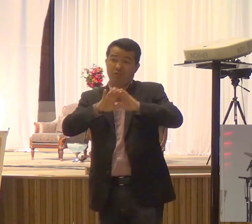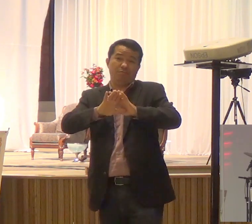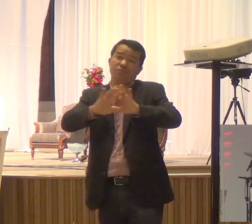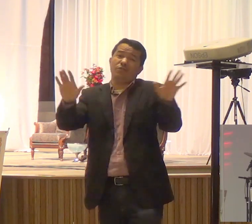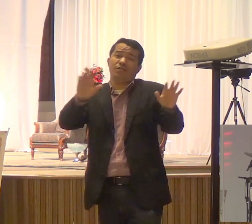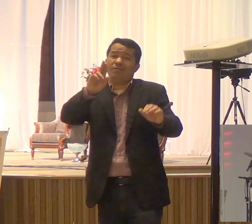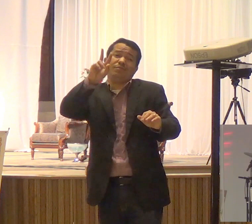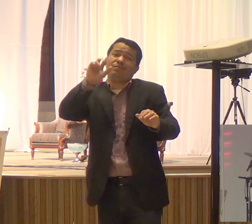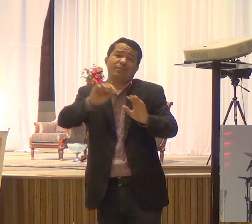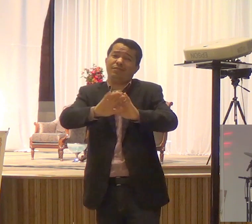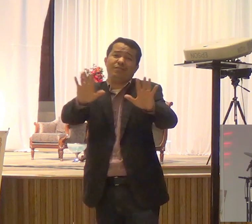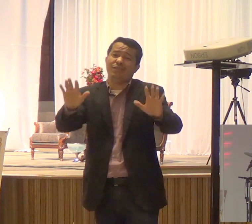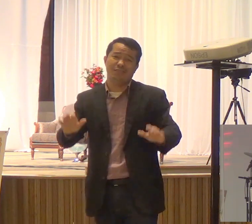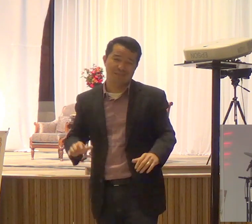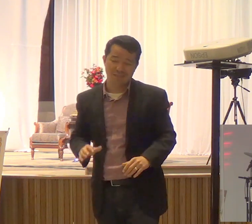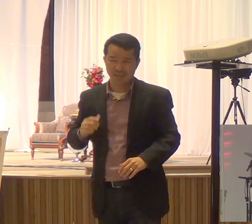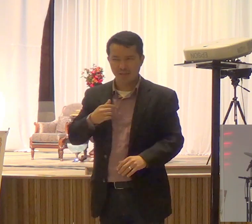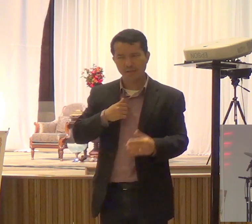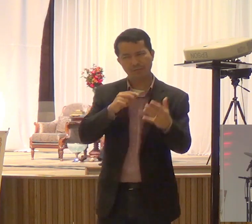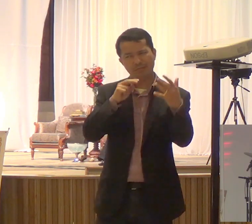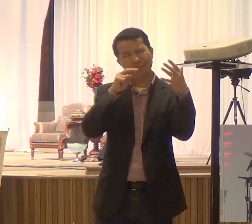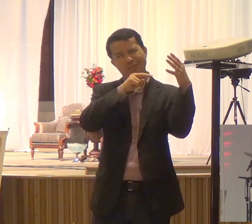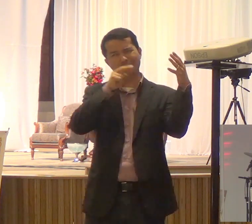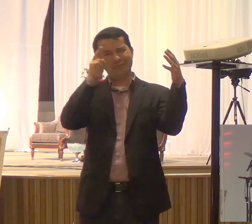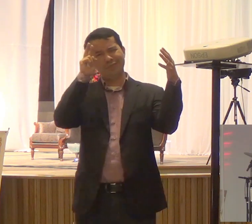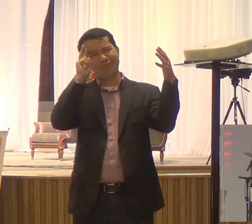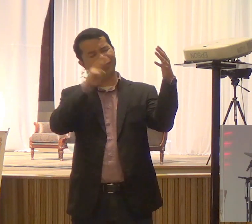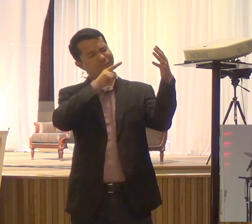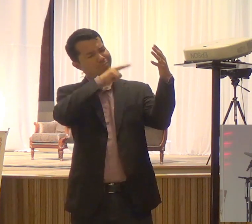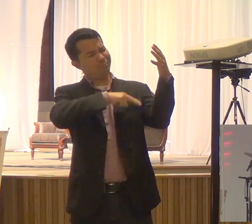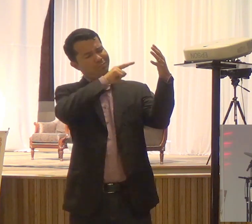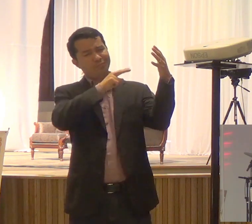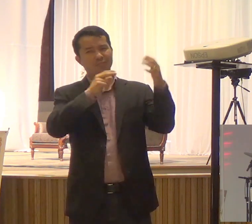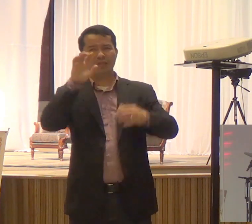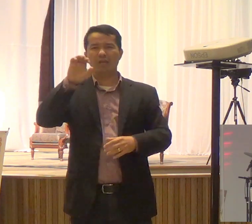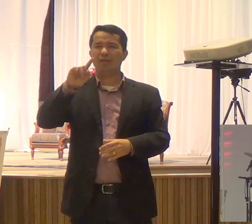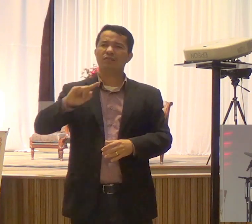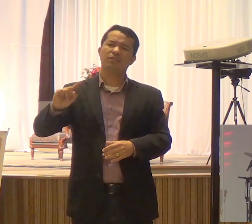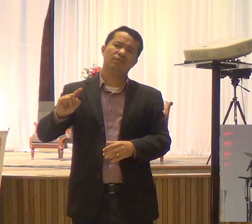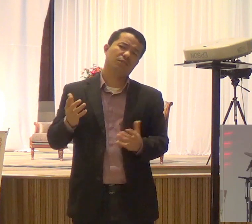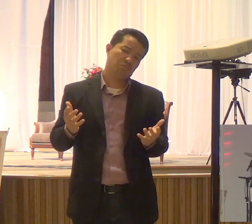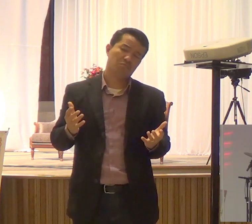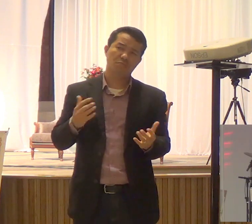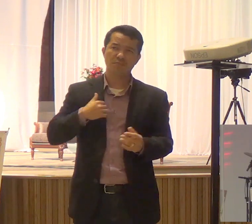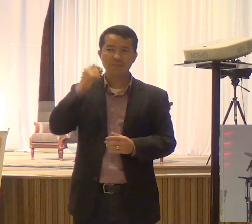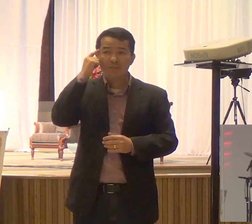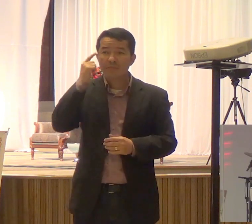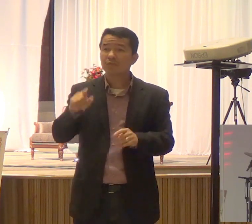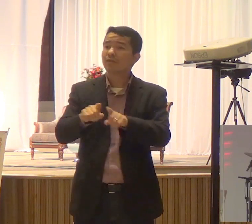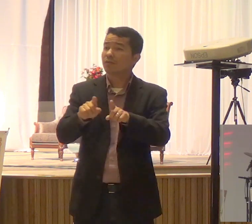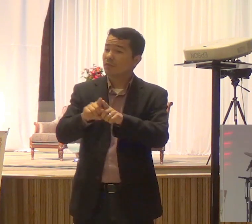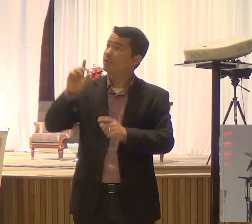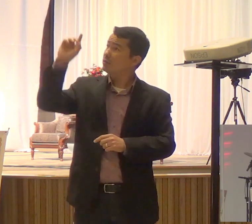frutos. Eu aprendo com essa comparação de Ezequiel que o